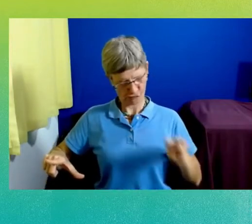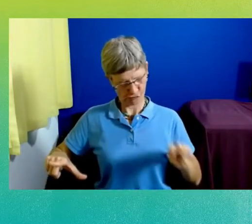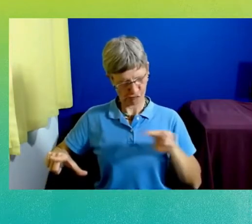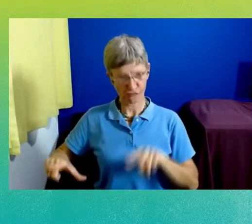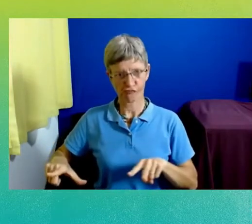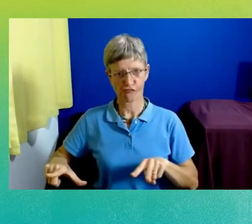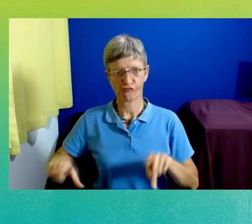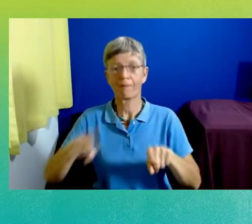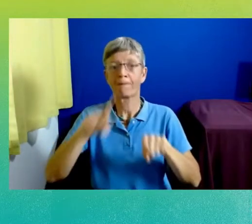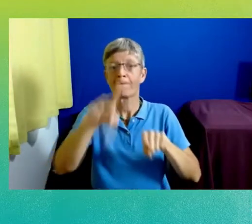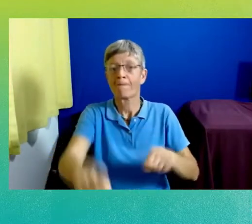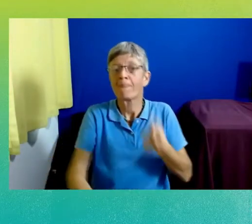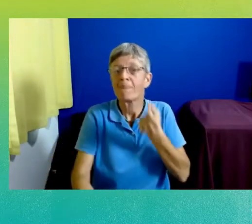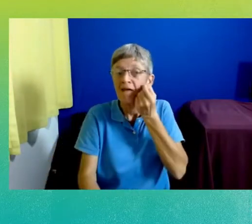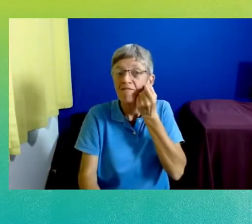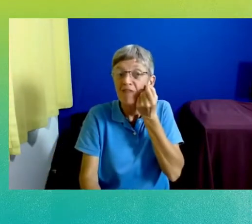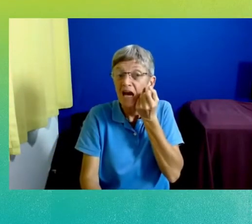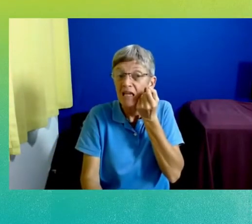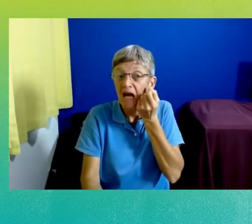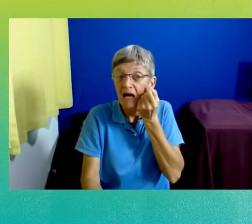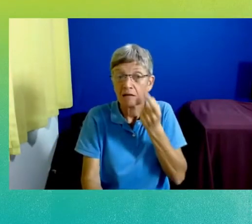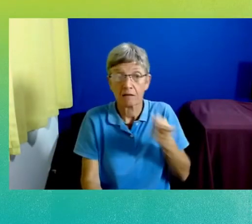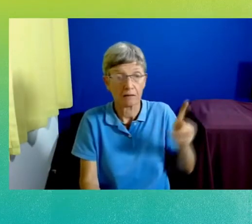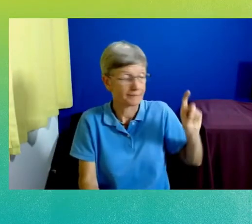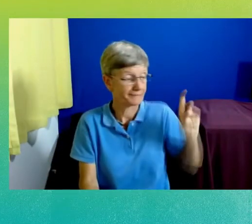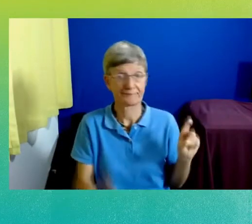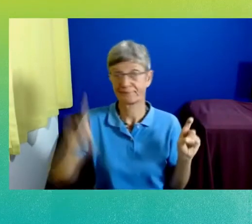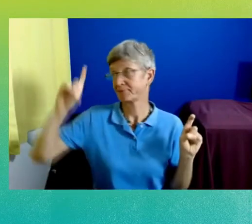mostra o vocabulário.